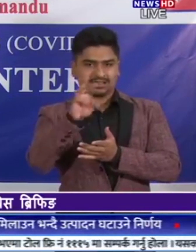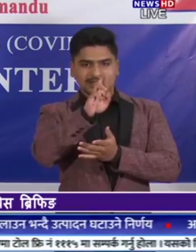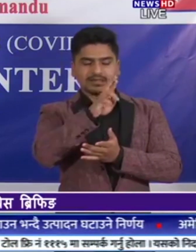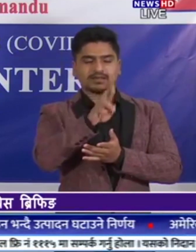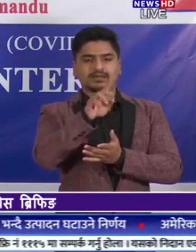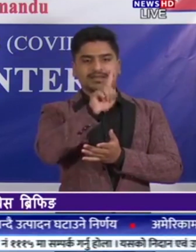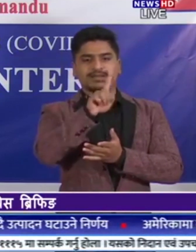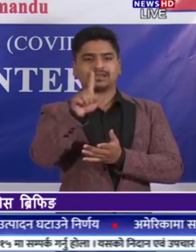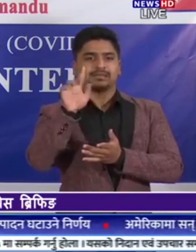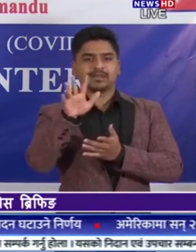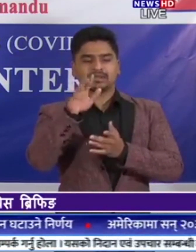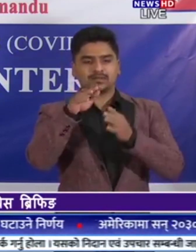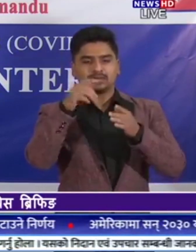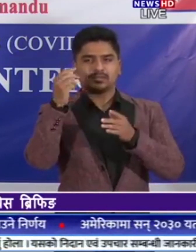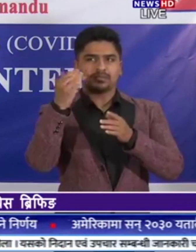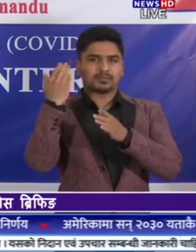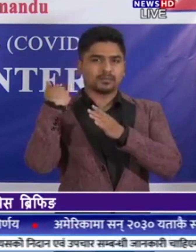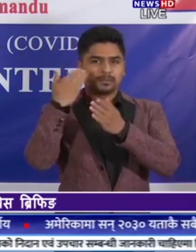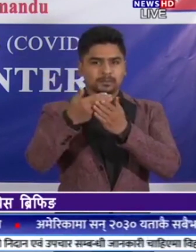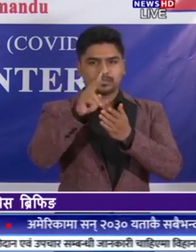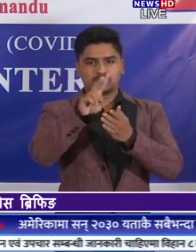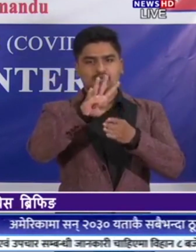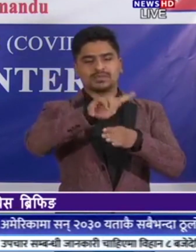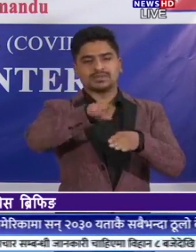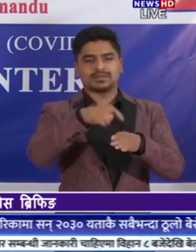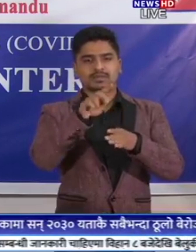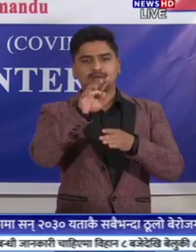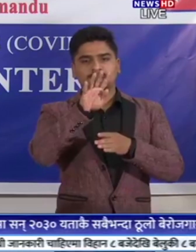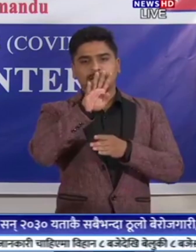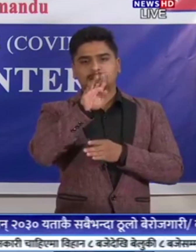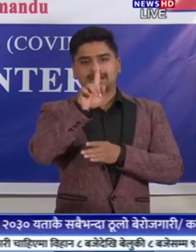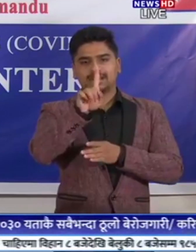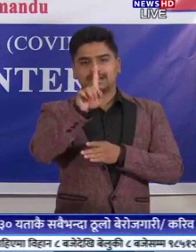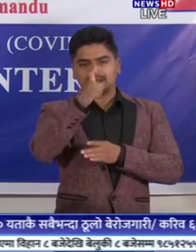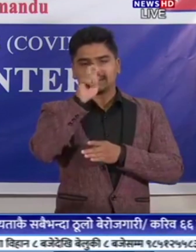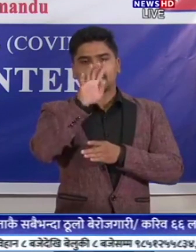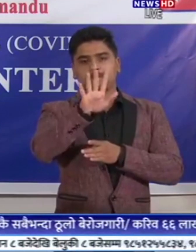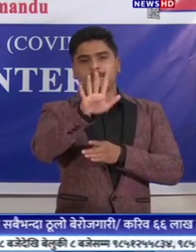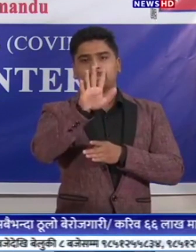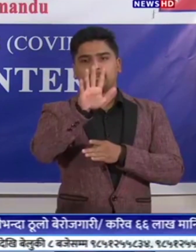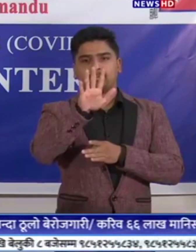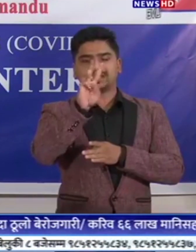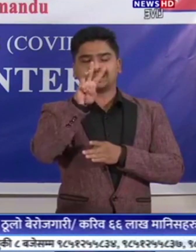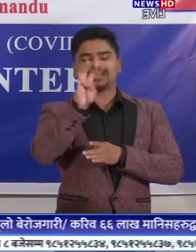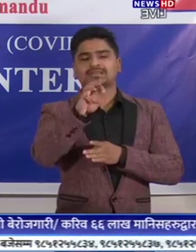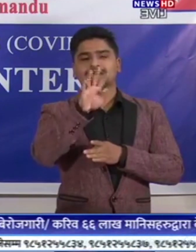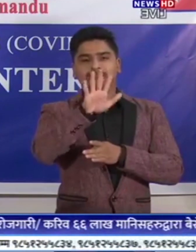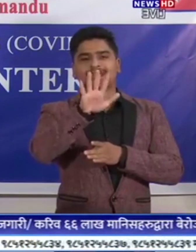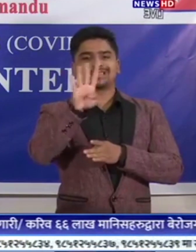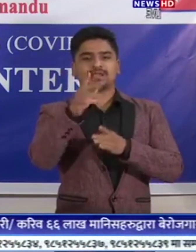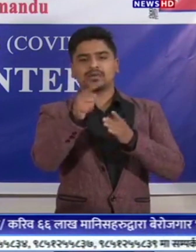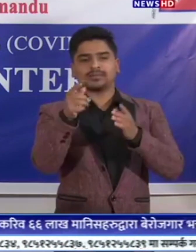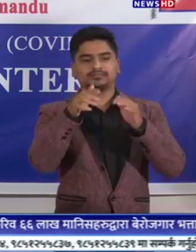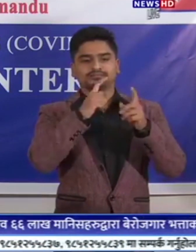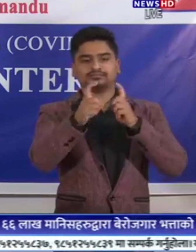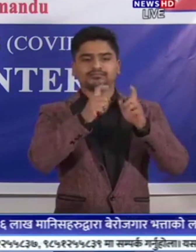आमिले गता चोविस गंटा मा, तिना जार दुई से चाउन्न अटा, जिग्यासा रुको सम्मोदन गरे का छोन, मोबाइल एप्लिकेशन